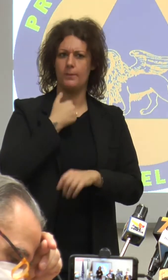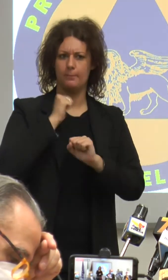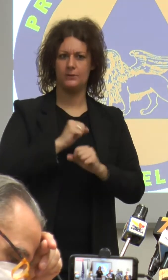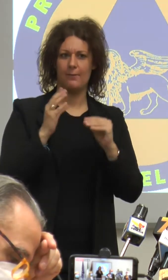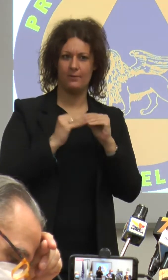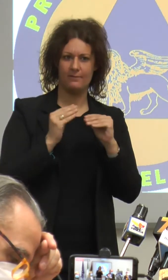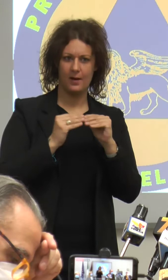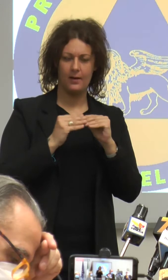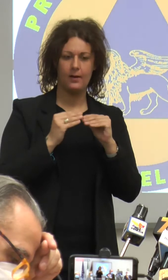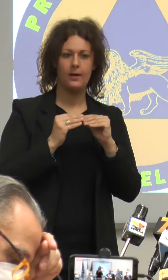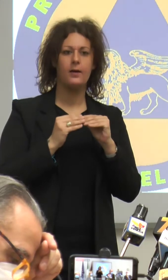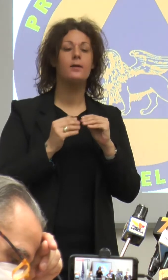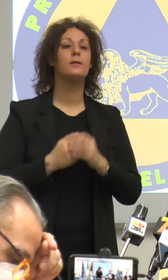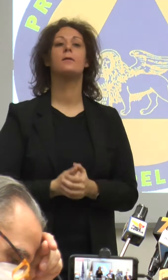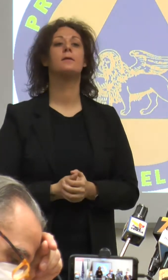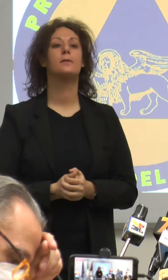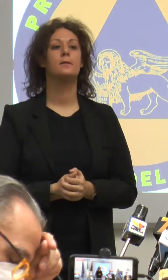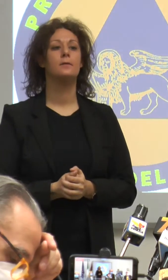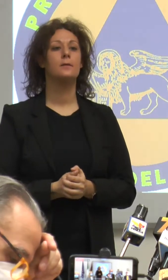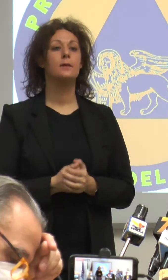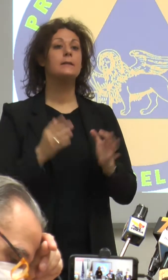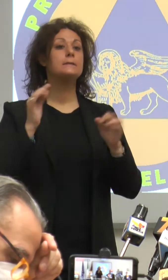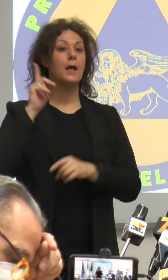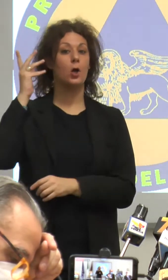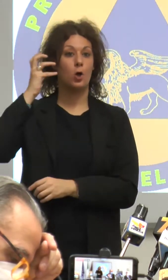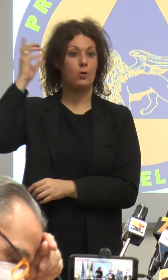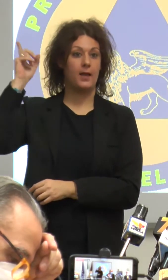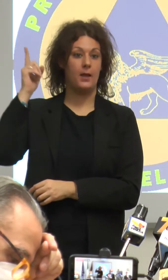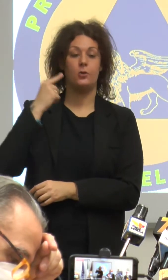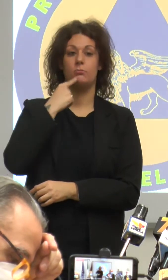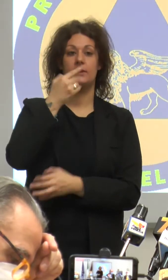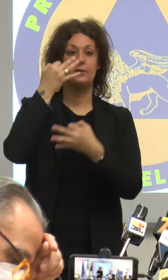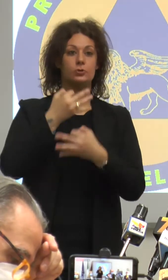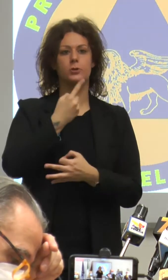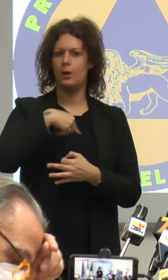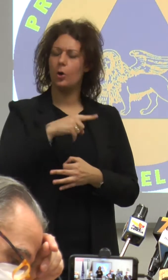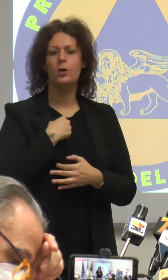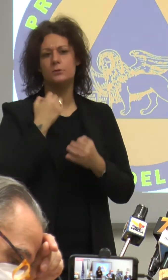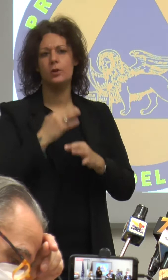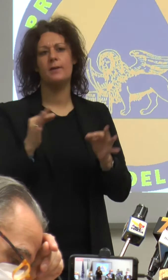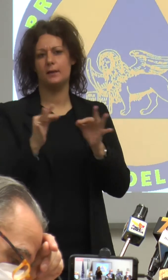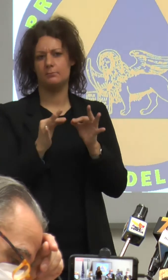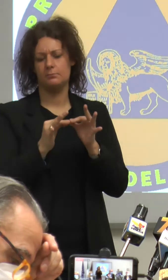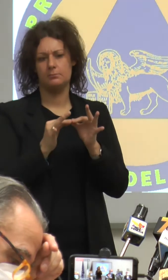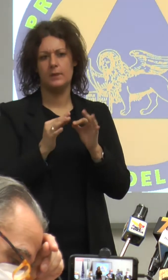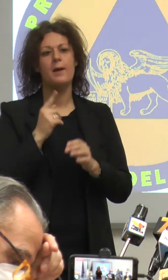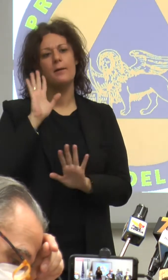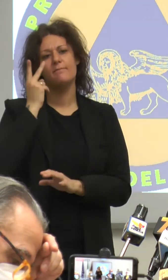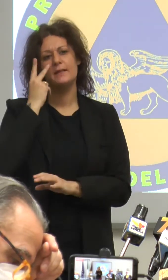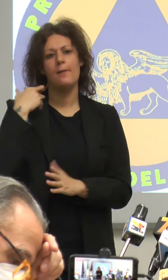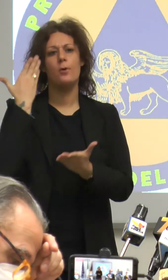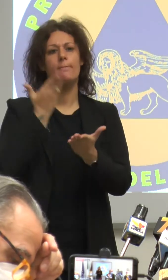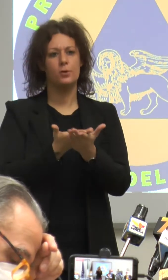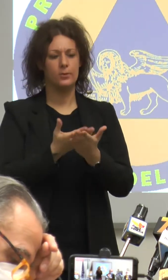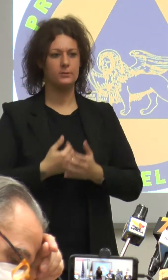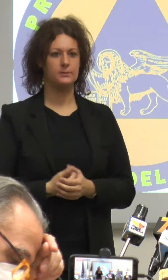per dare l'assenso al governo daremo l'assenso sulla base di una proposta. Ovviamente dobbiamo vedere la proposta, però noi siamo